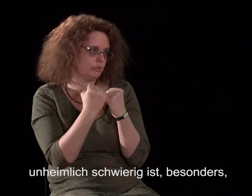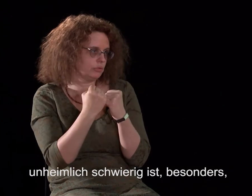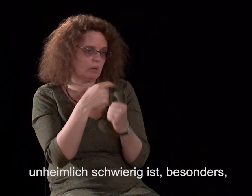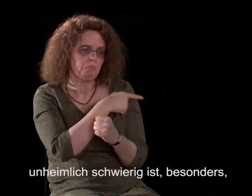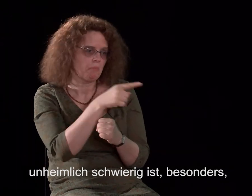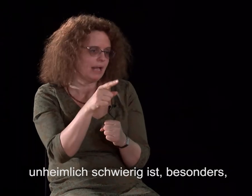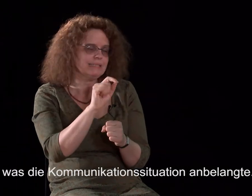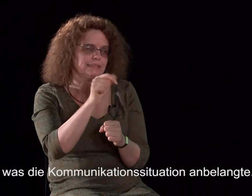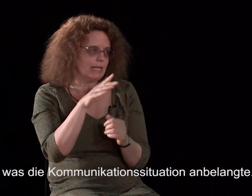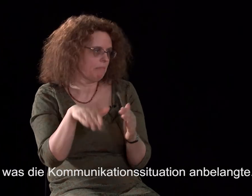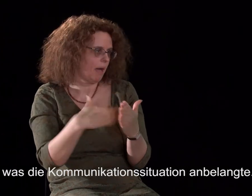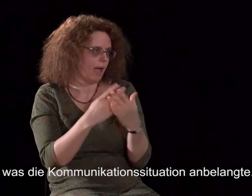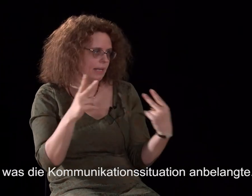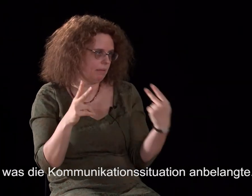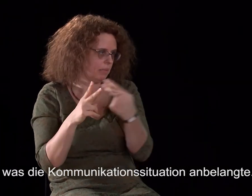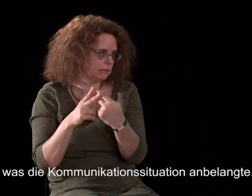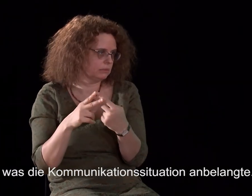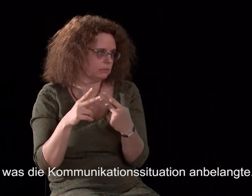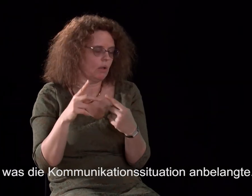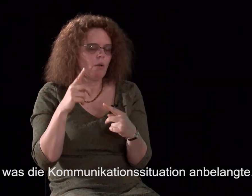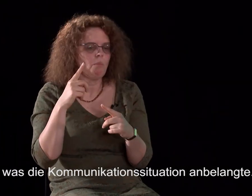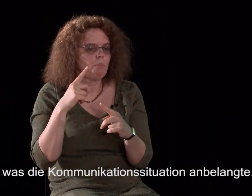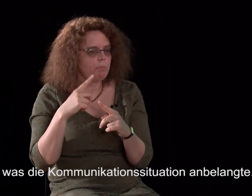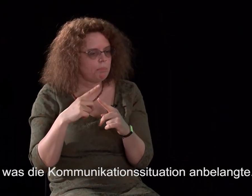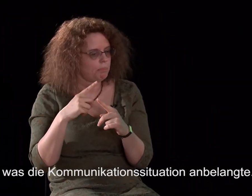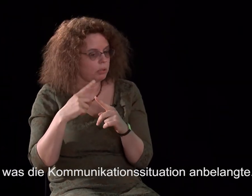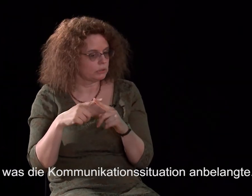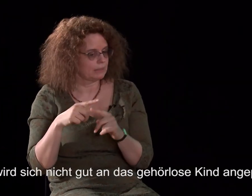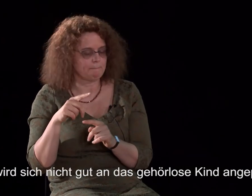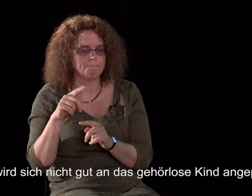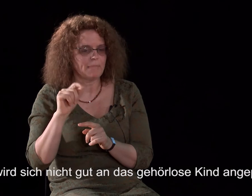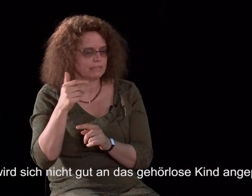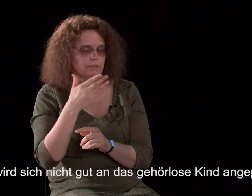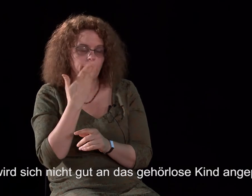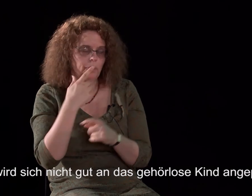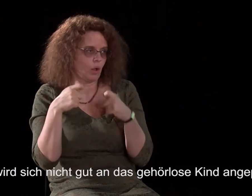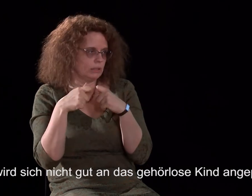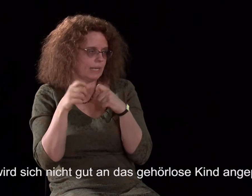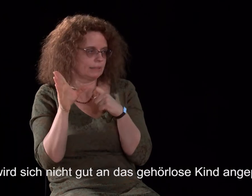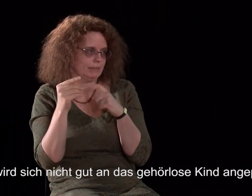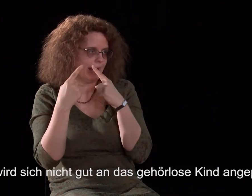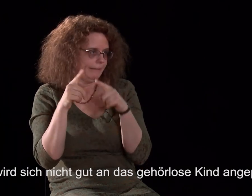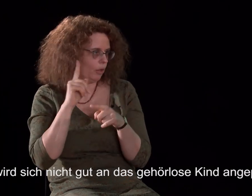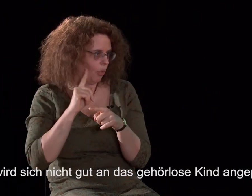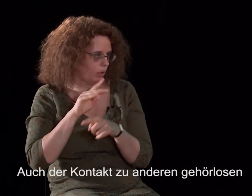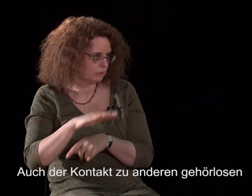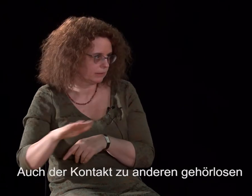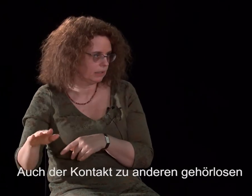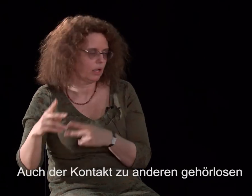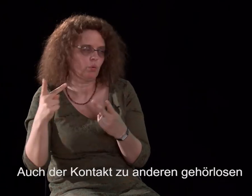insbesondere was die Kommunikationssituation anbelangte. Also es gab nicht wirklich eine Anpassung für dieses Kind. Auch der